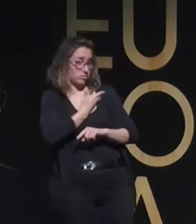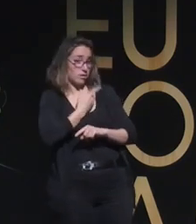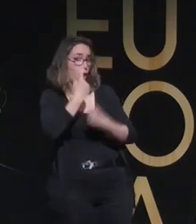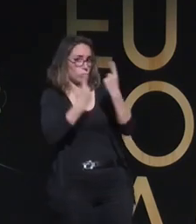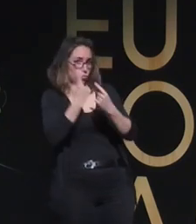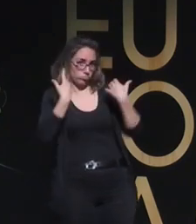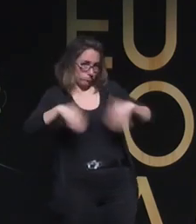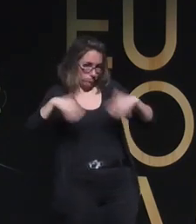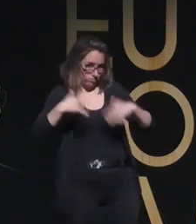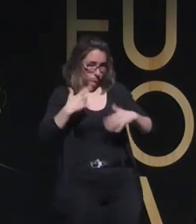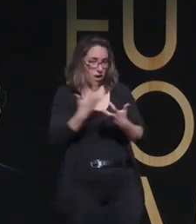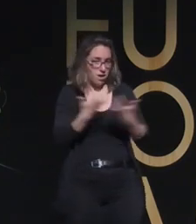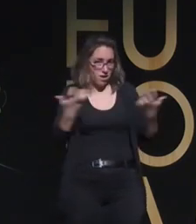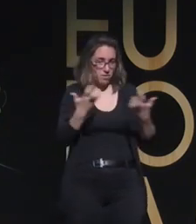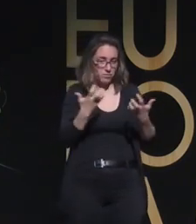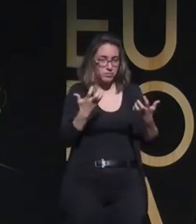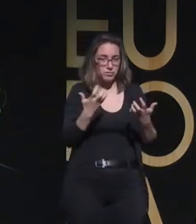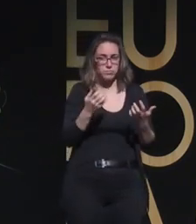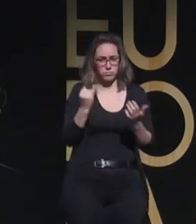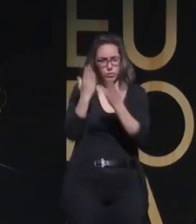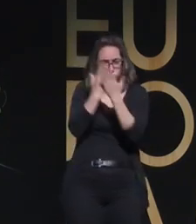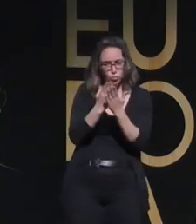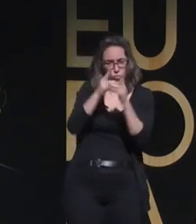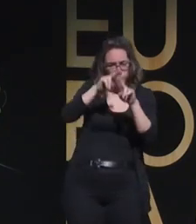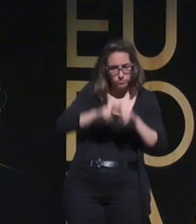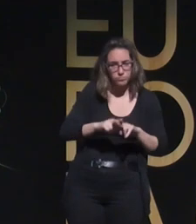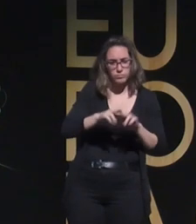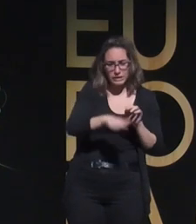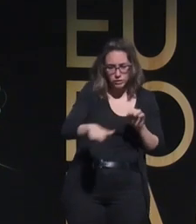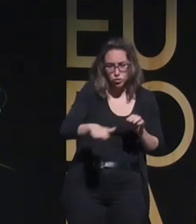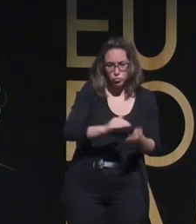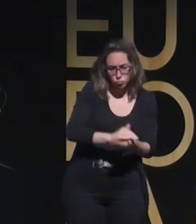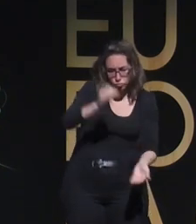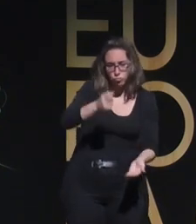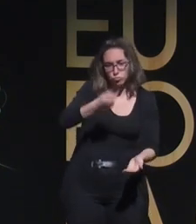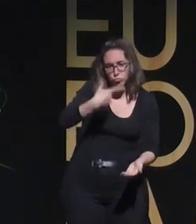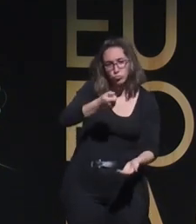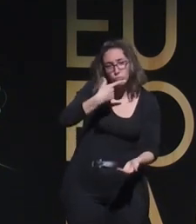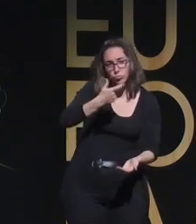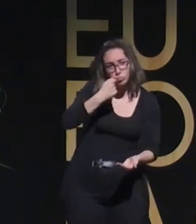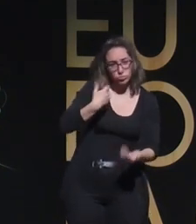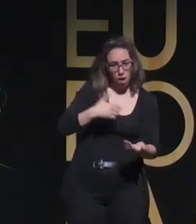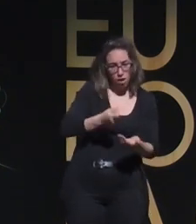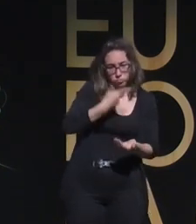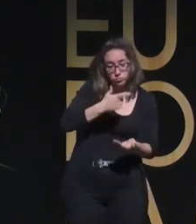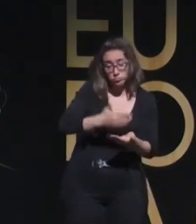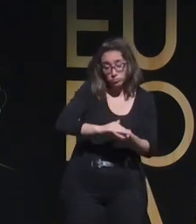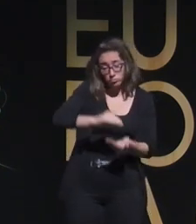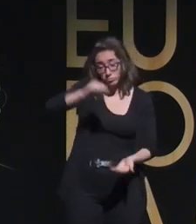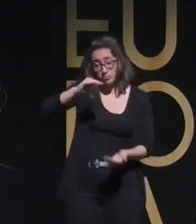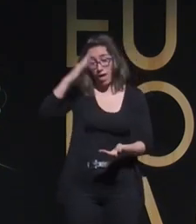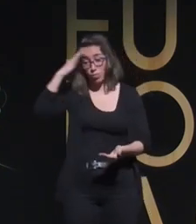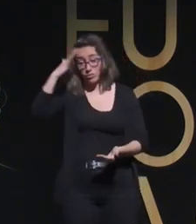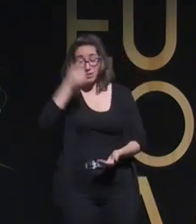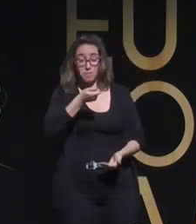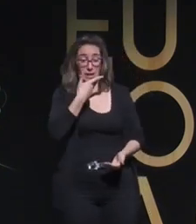estudios que vemos más impactantes, cuando muchos niños medicados con metanfetamina en la infancia, en la adolescencia, cuando dejan el